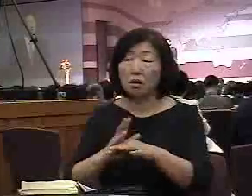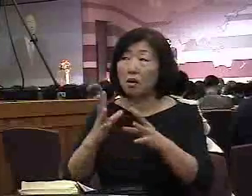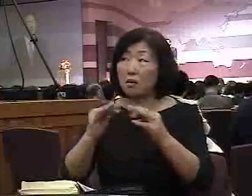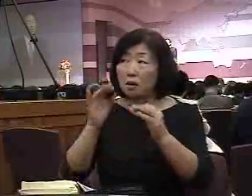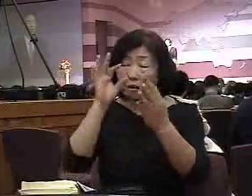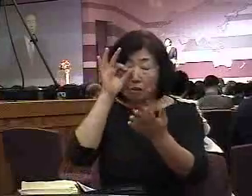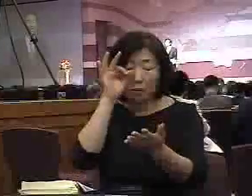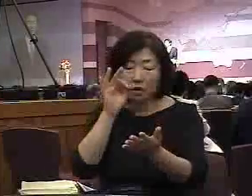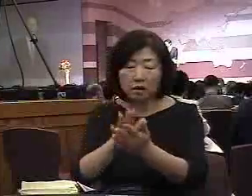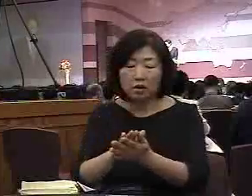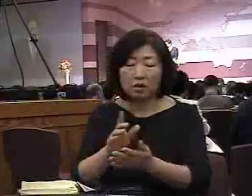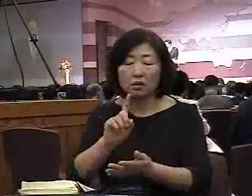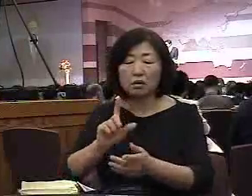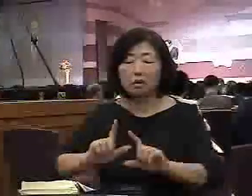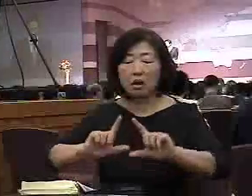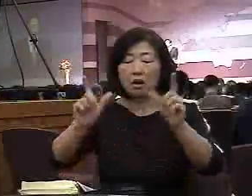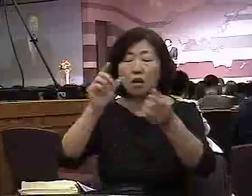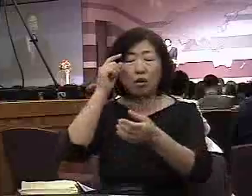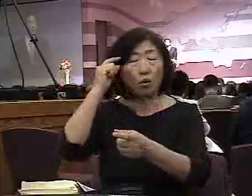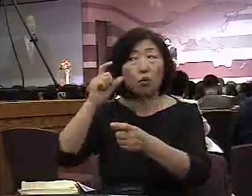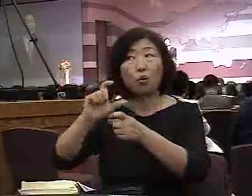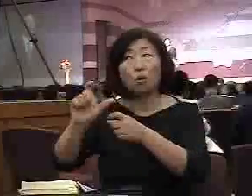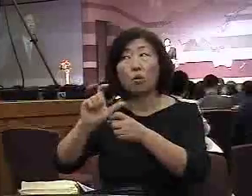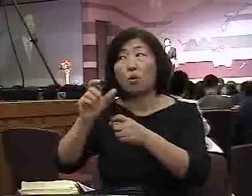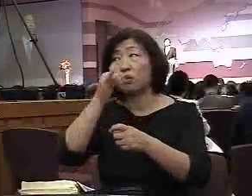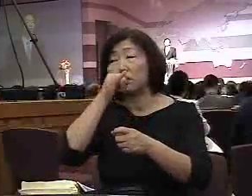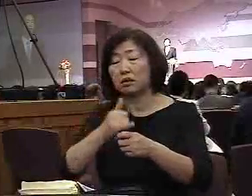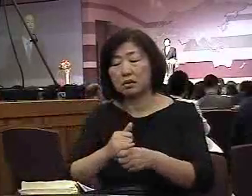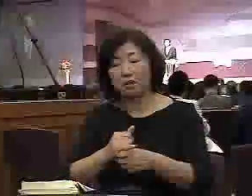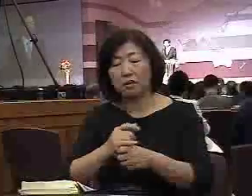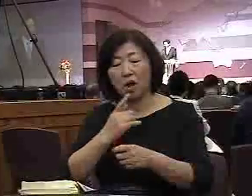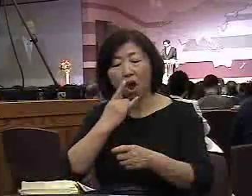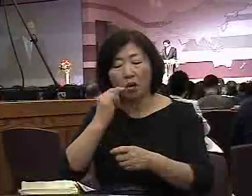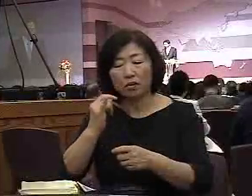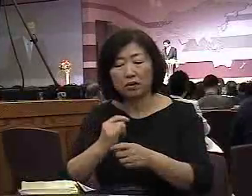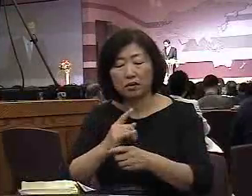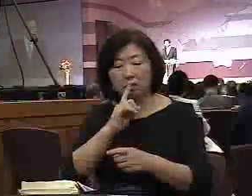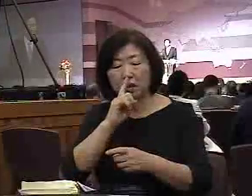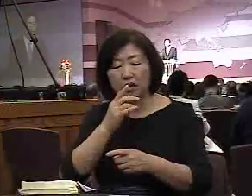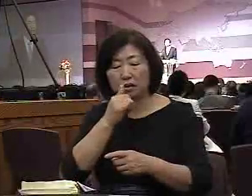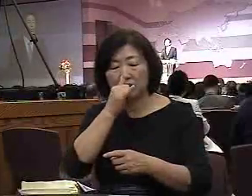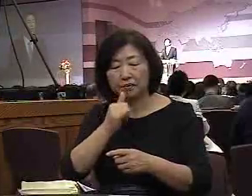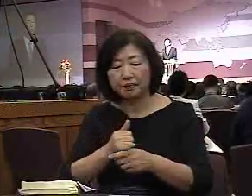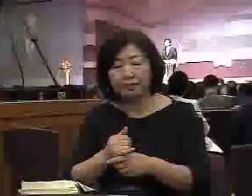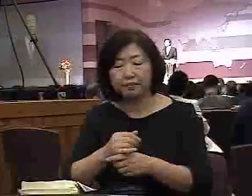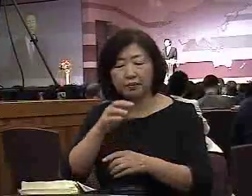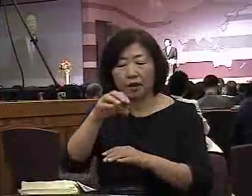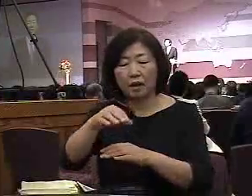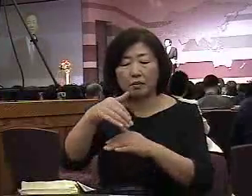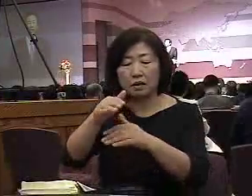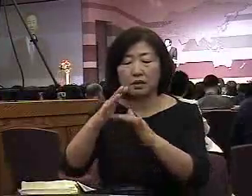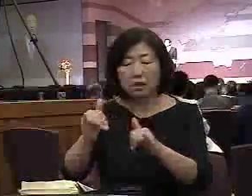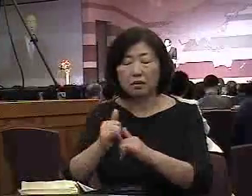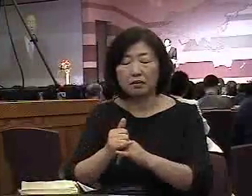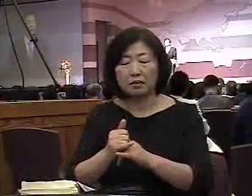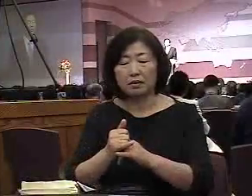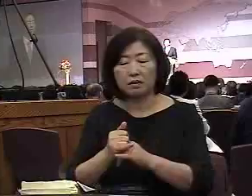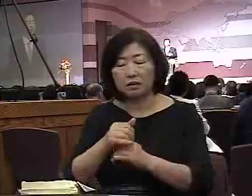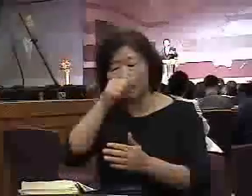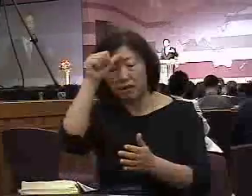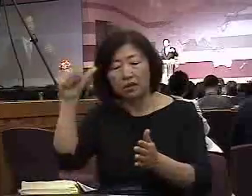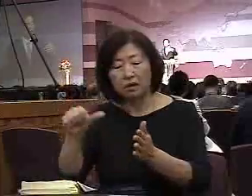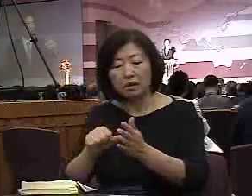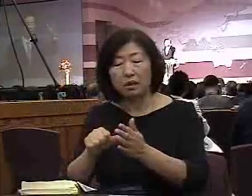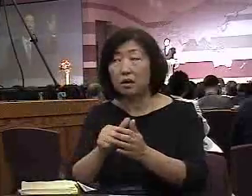제가 어느 날 고민이 됐어요. 그래서 이제 이런저런 얘기를 하니까 어머니께서 그런 얘기를 하더라고요. 그런 앞서가는 사람들, 인생은